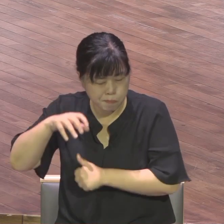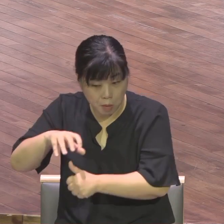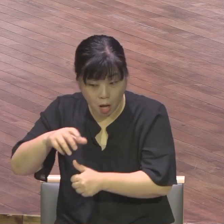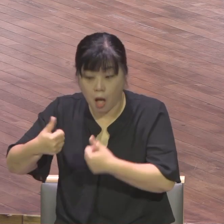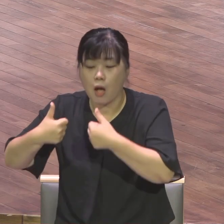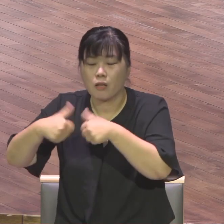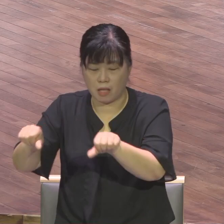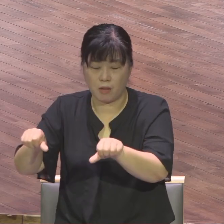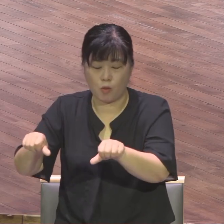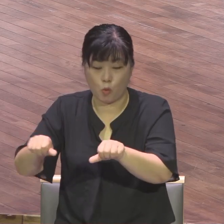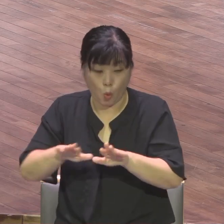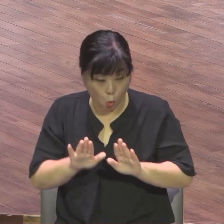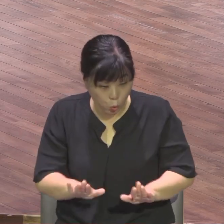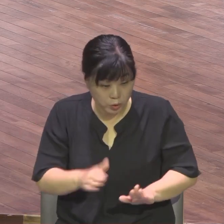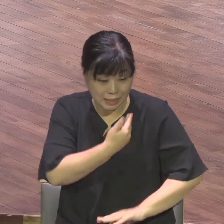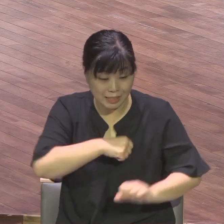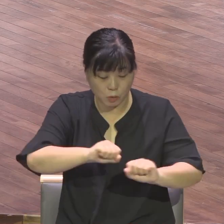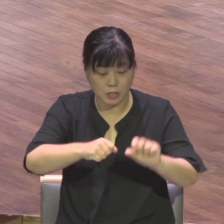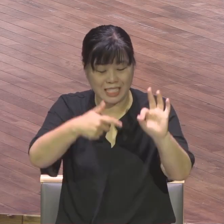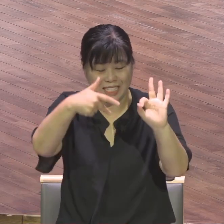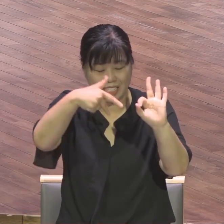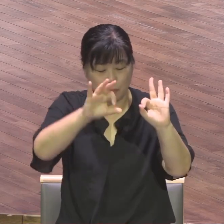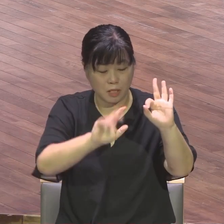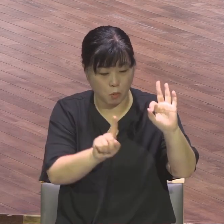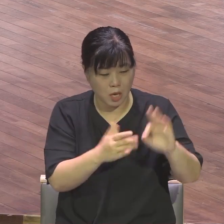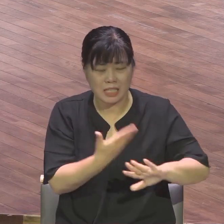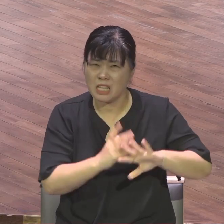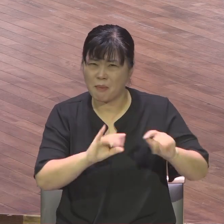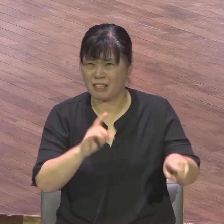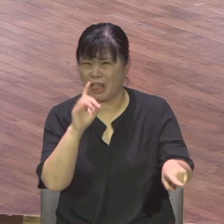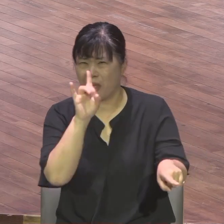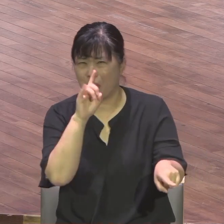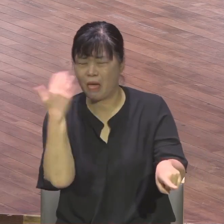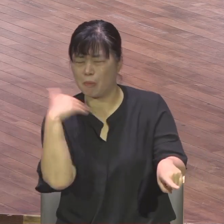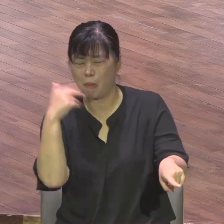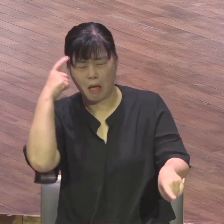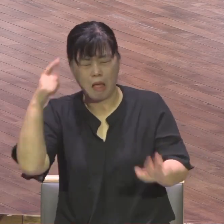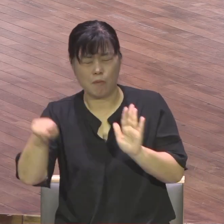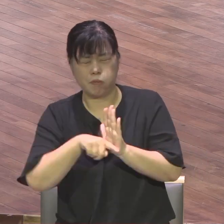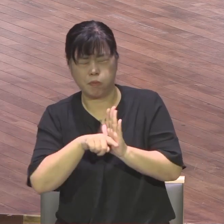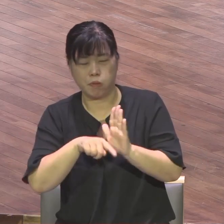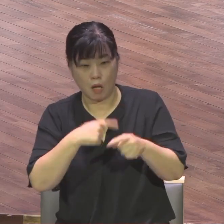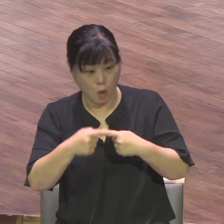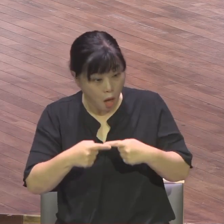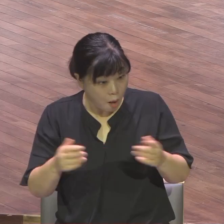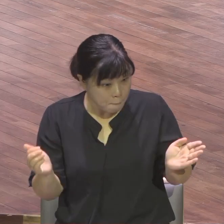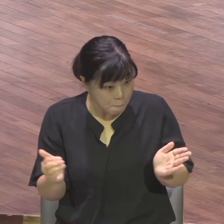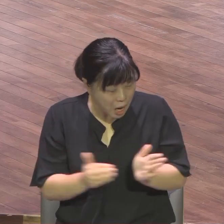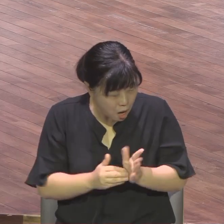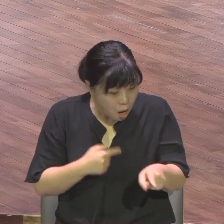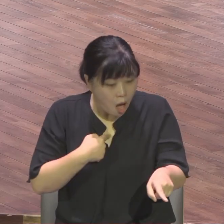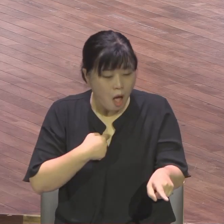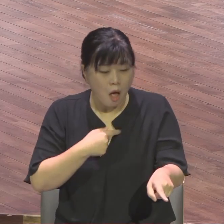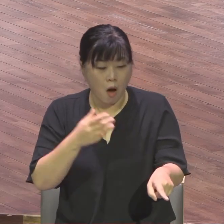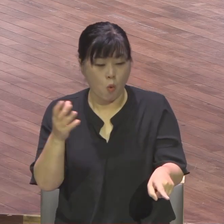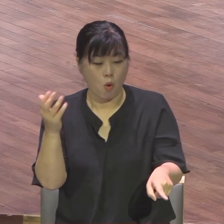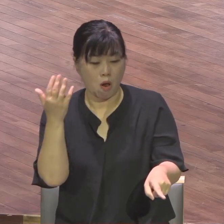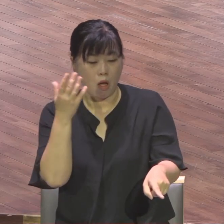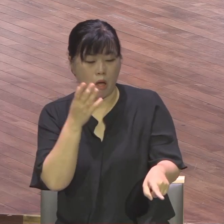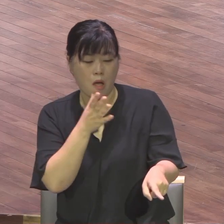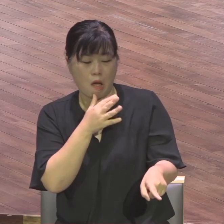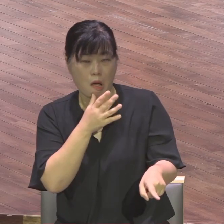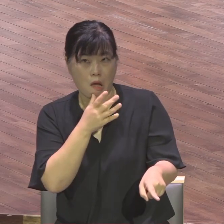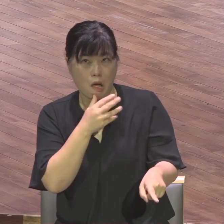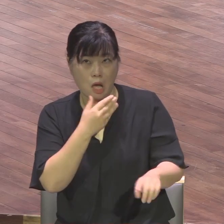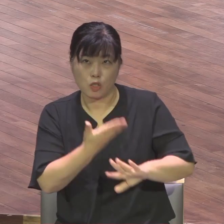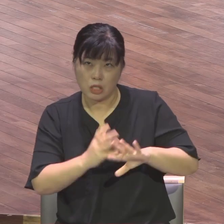것이 아니라 성령 충만 받으면 된다. 내가 무슨 계획을 세우고 내가 무슨